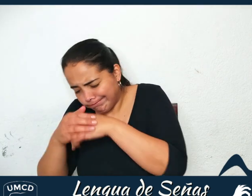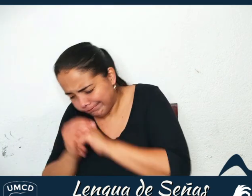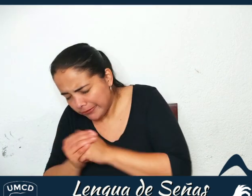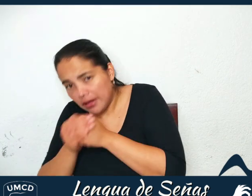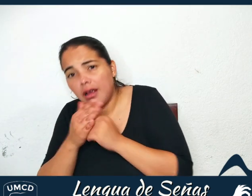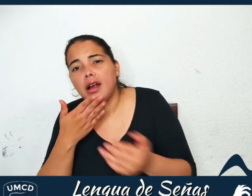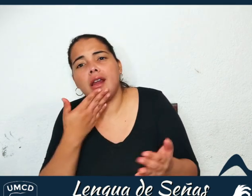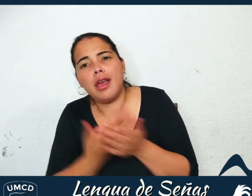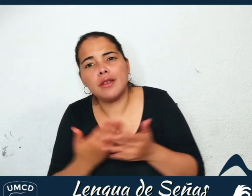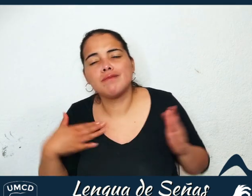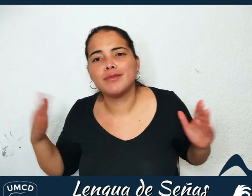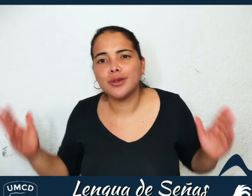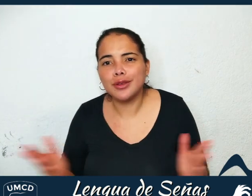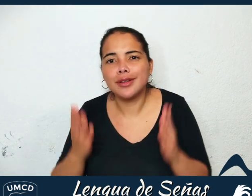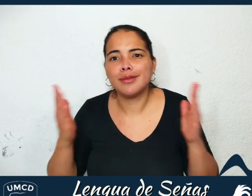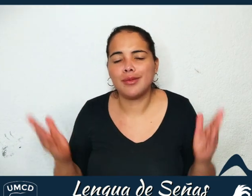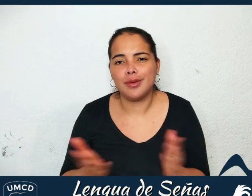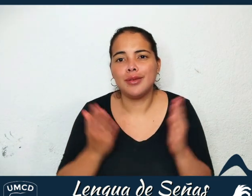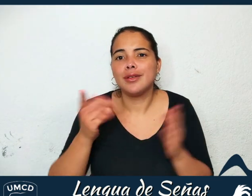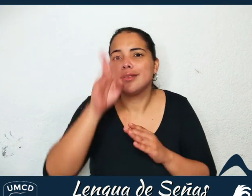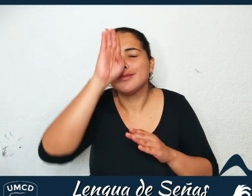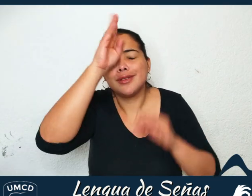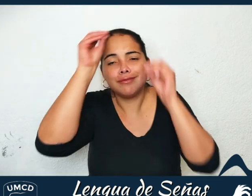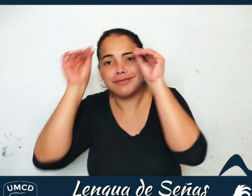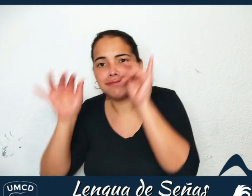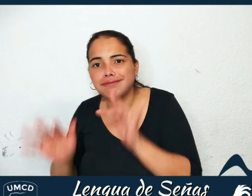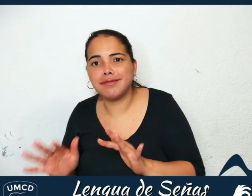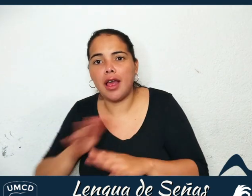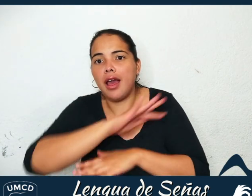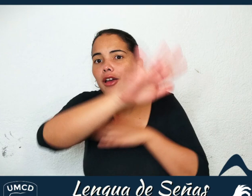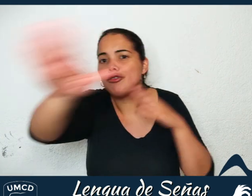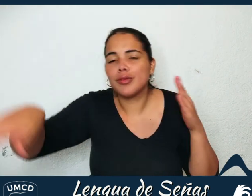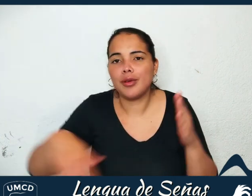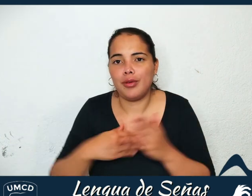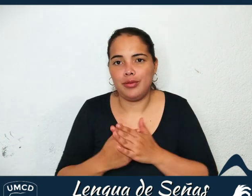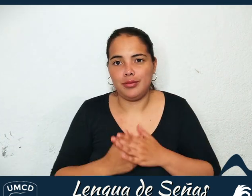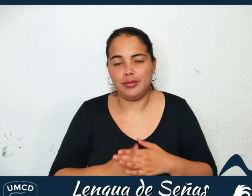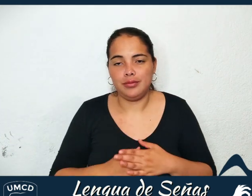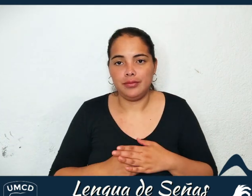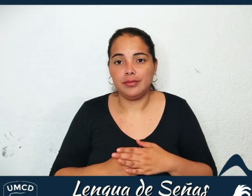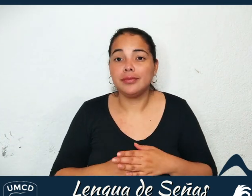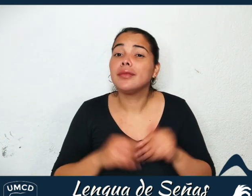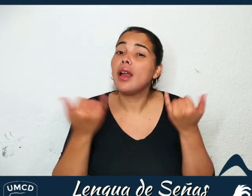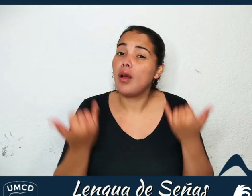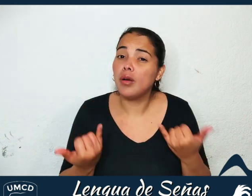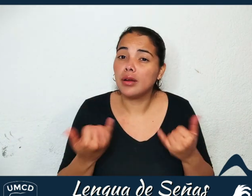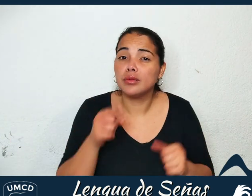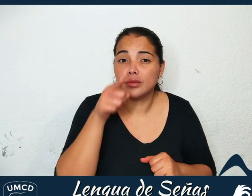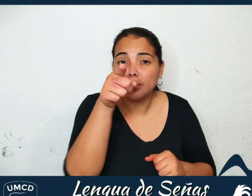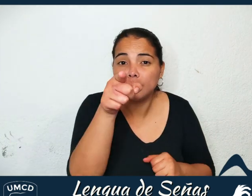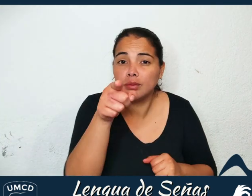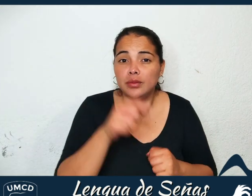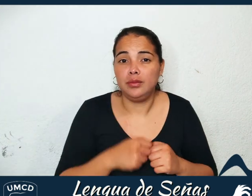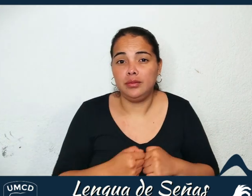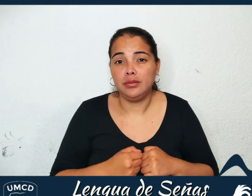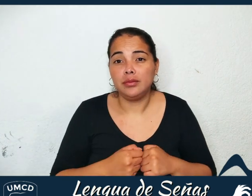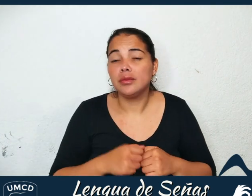la oración, Dios también haya consolado y bendecido al apóstol. Así es de